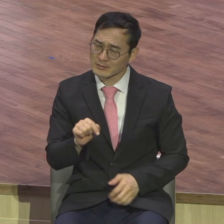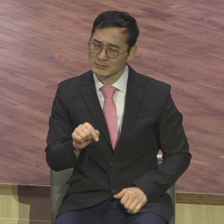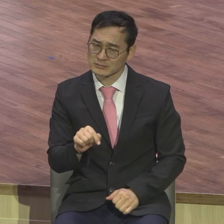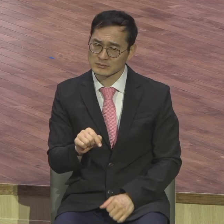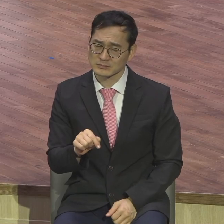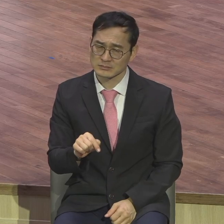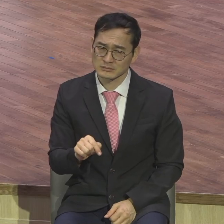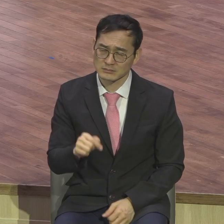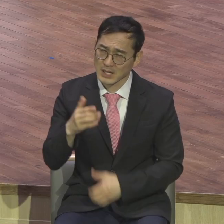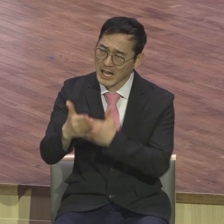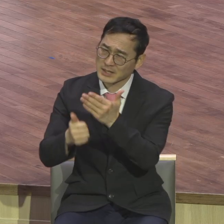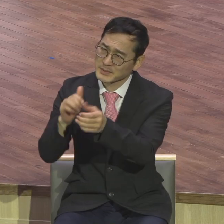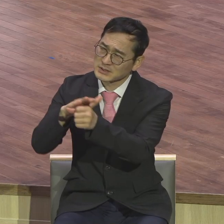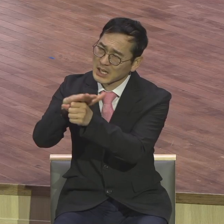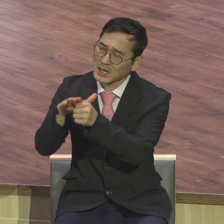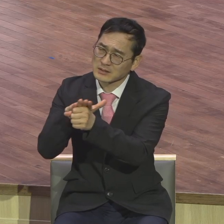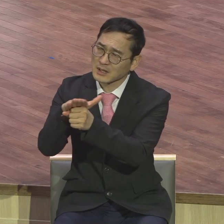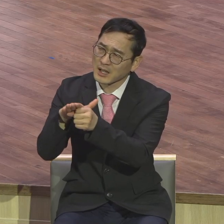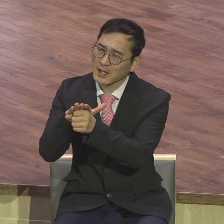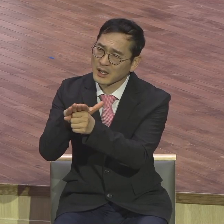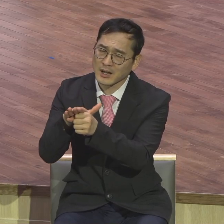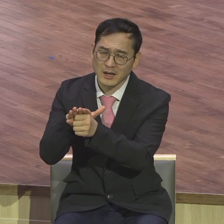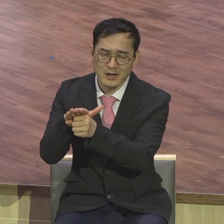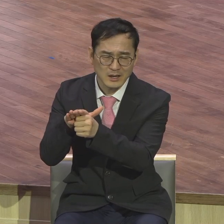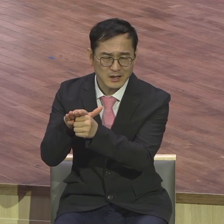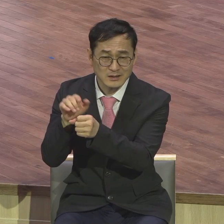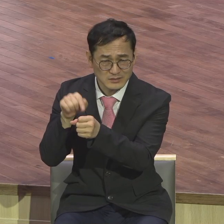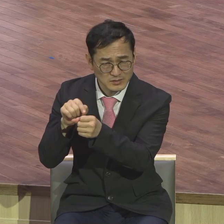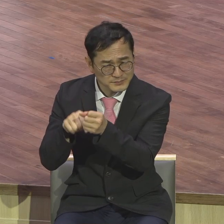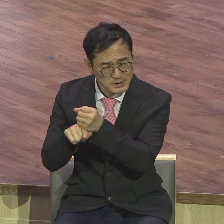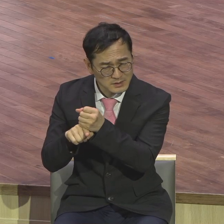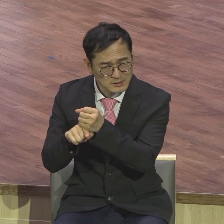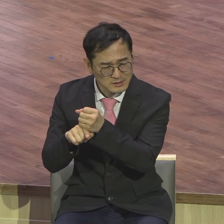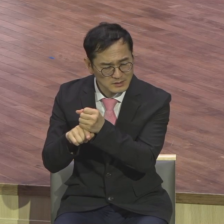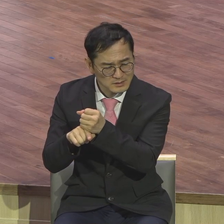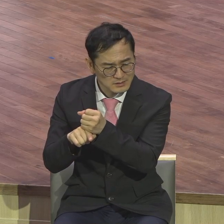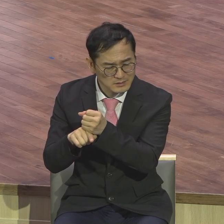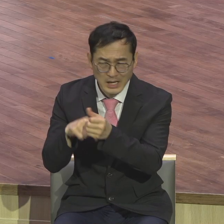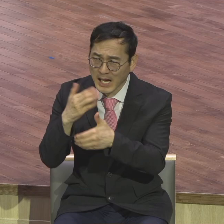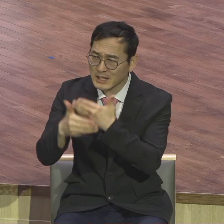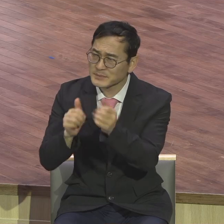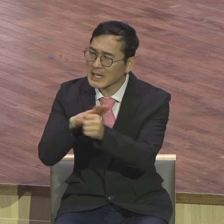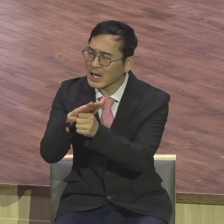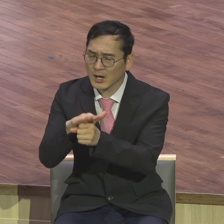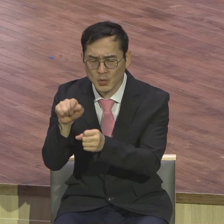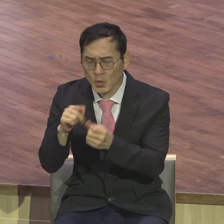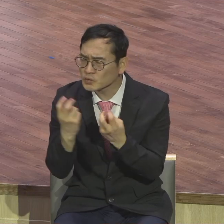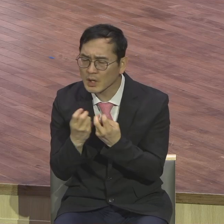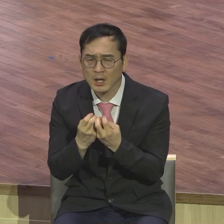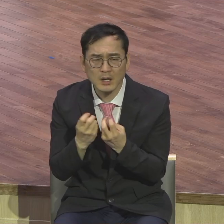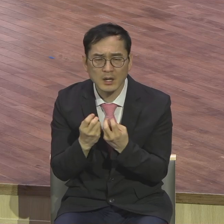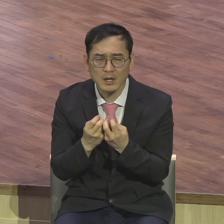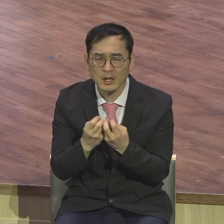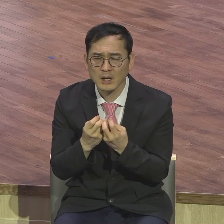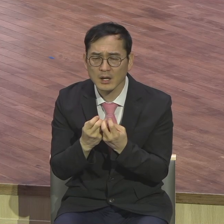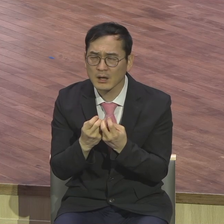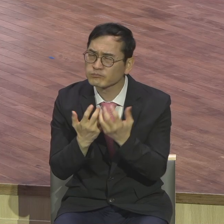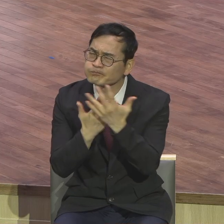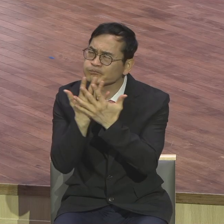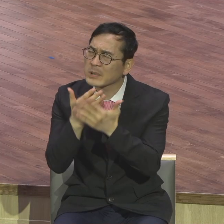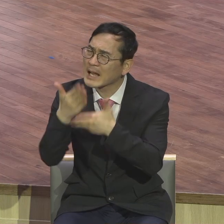하나님을 사랑한다. 어떤 면에서 오면요. 하나님을 사랑한다. 참 춘상적인. 너무 춘상적이죠.